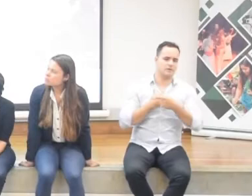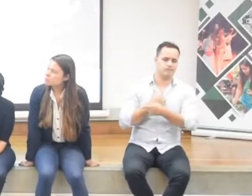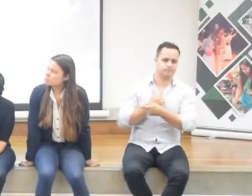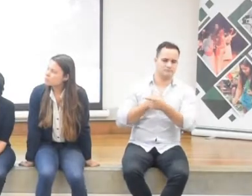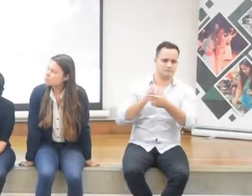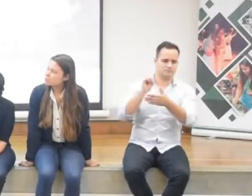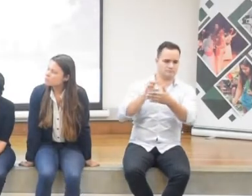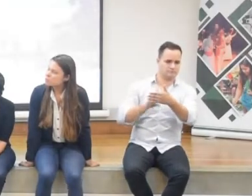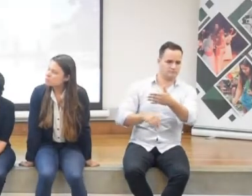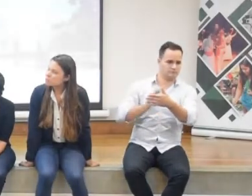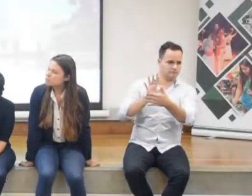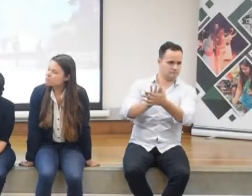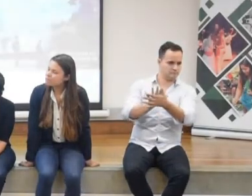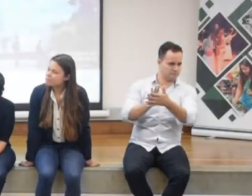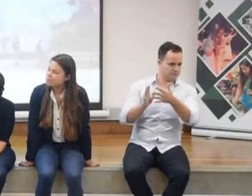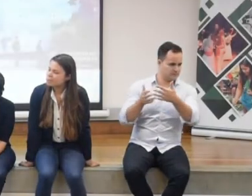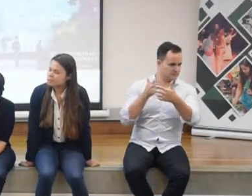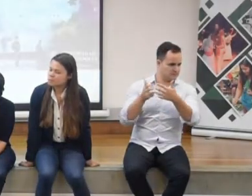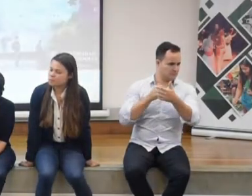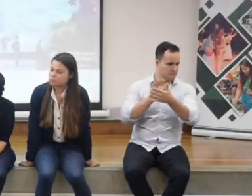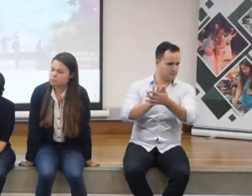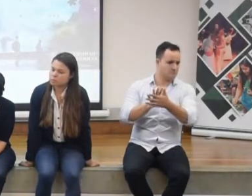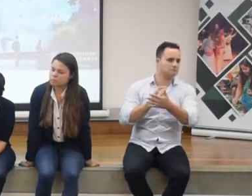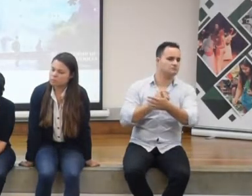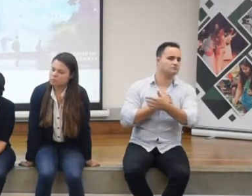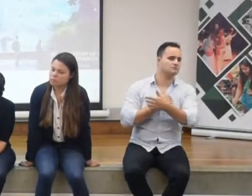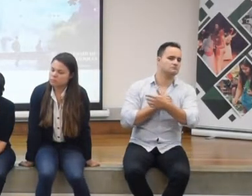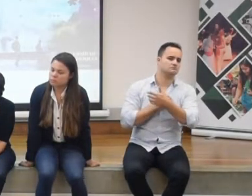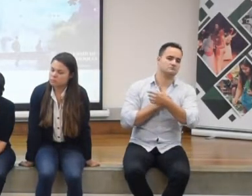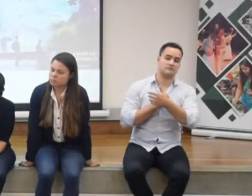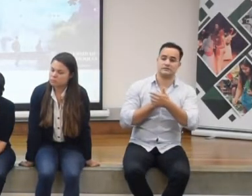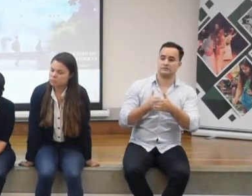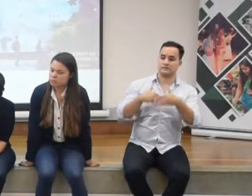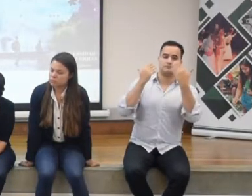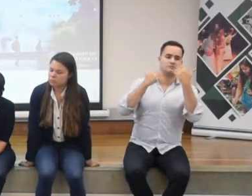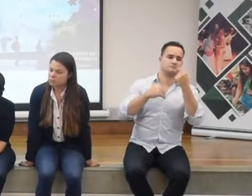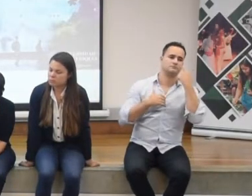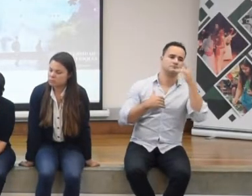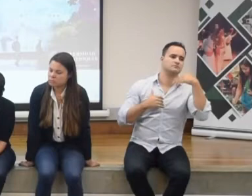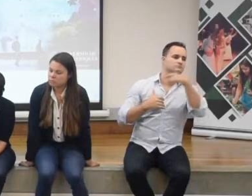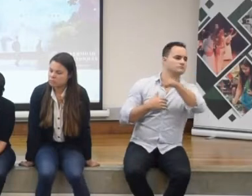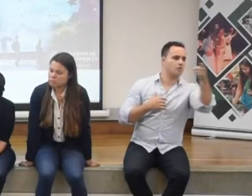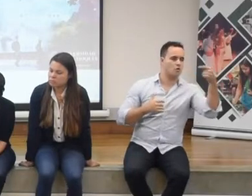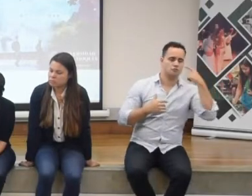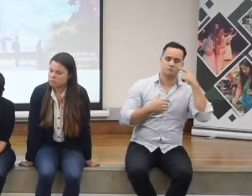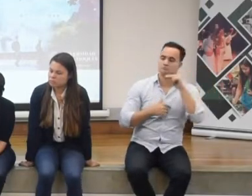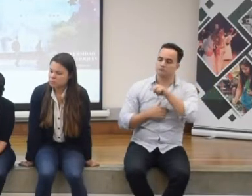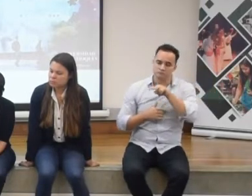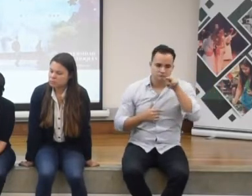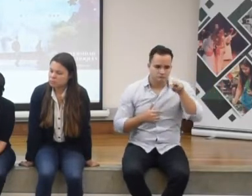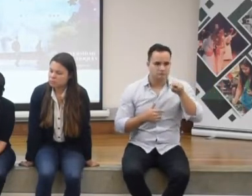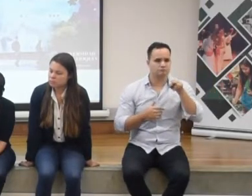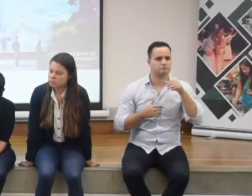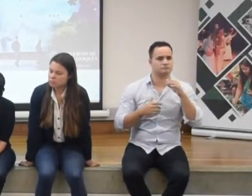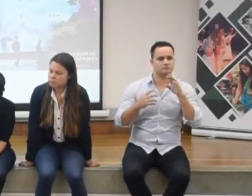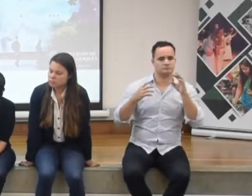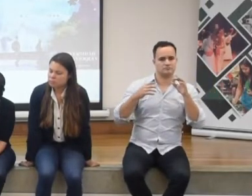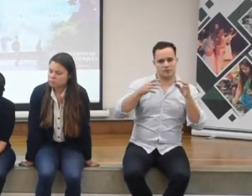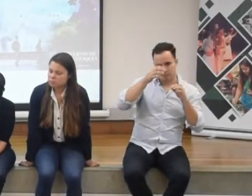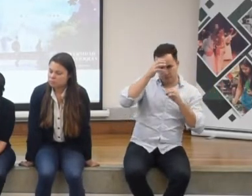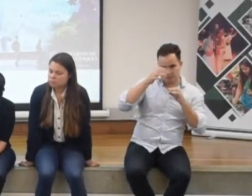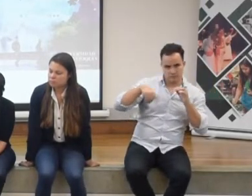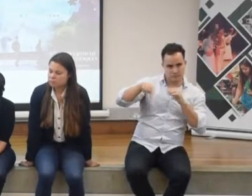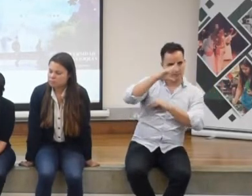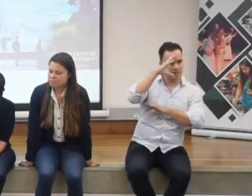relate o narre, o si tuve los alcances de los acuerdos conceptuales que podamos